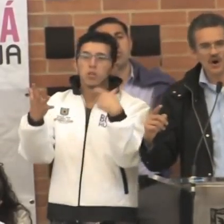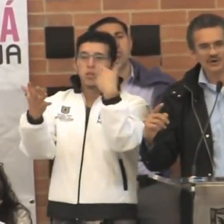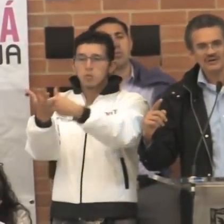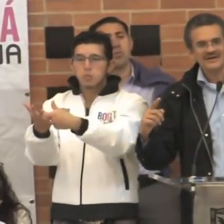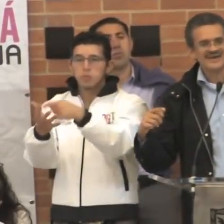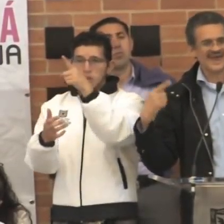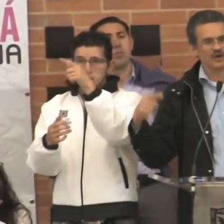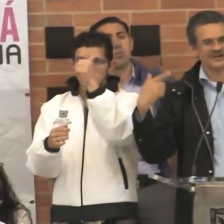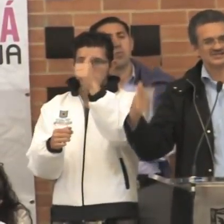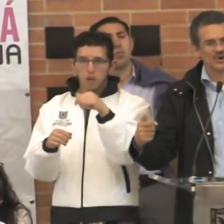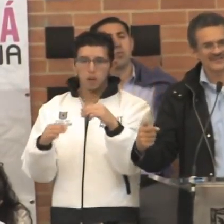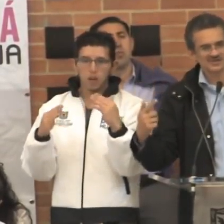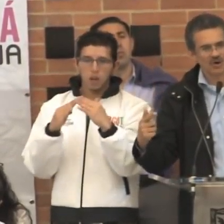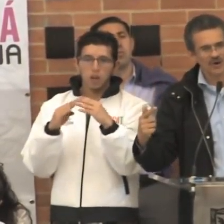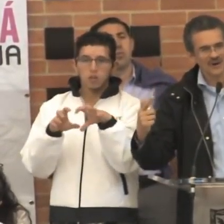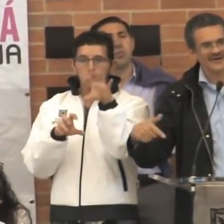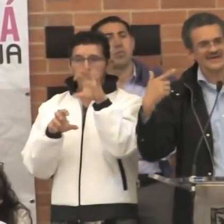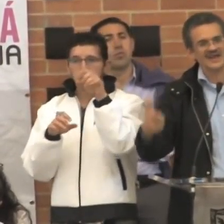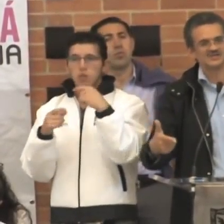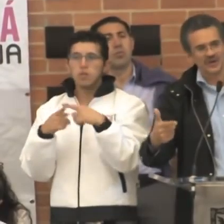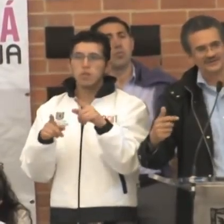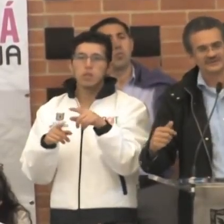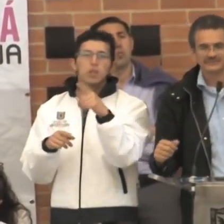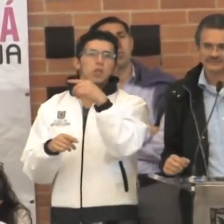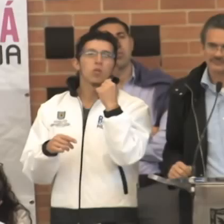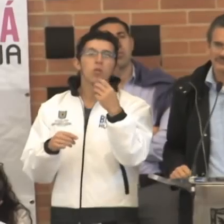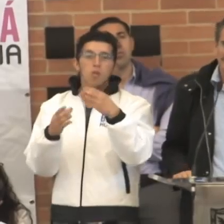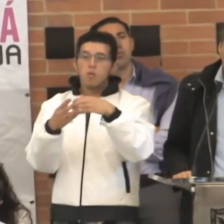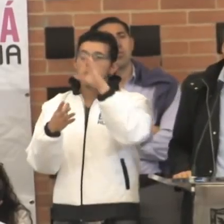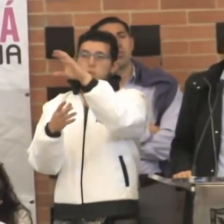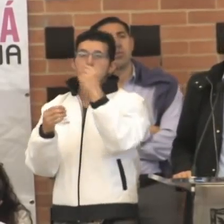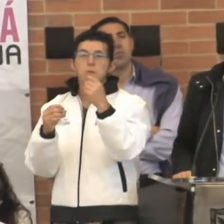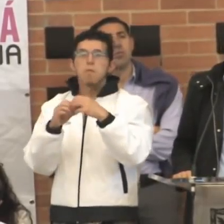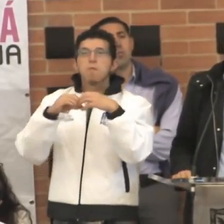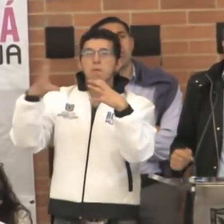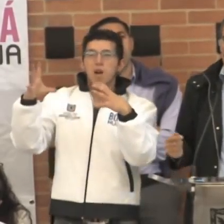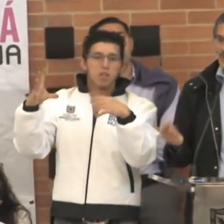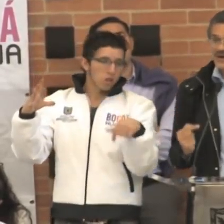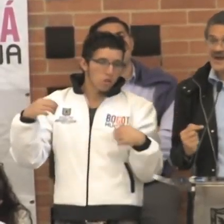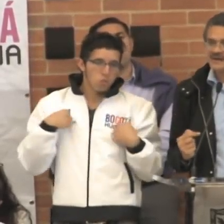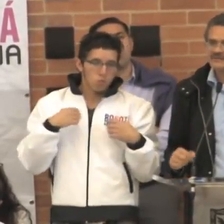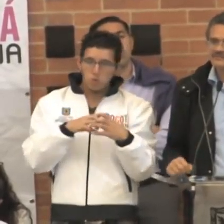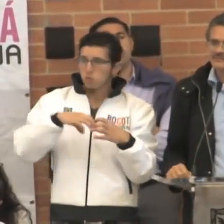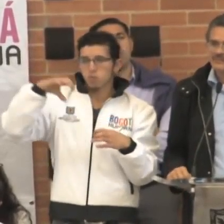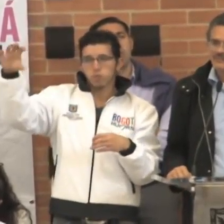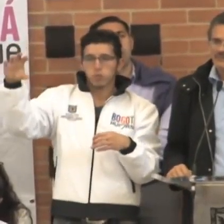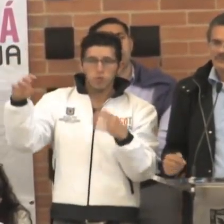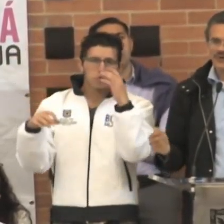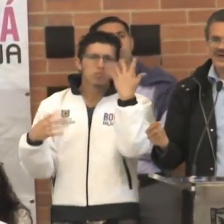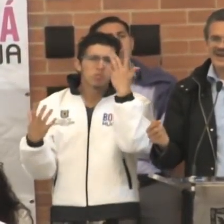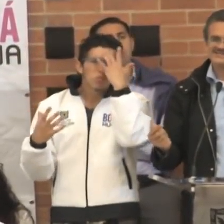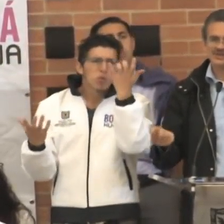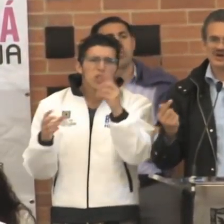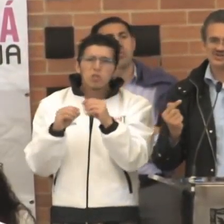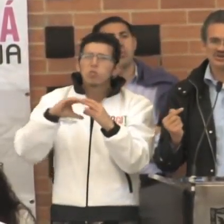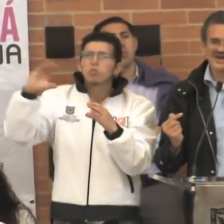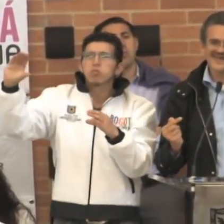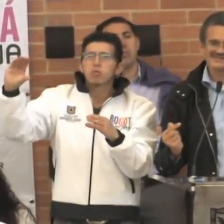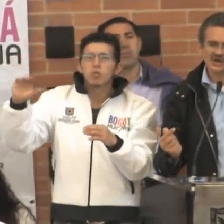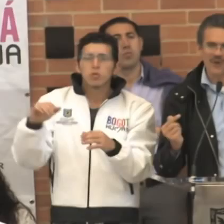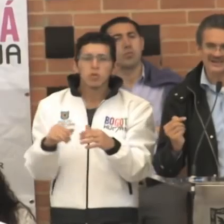superior que en otras zonas de Ciudad Bolívar y de la ciudad. ¿Por qué? Porque la